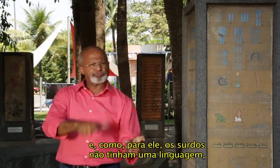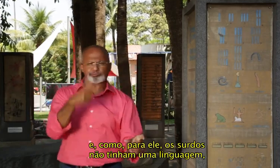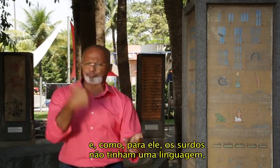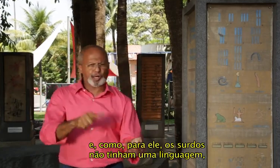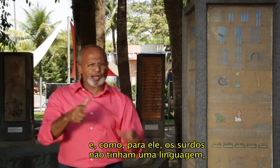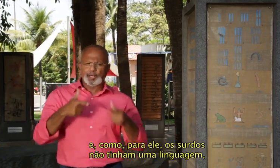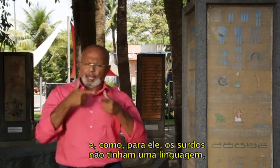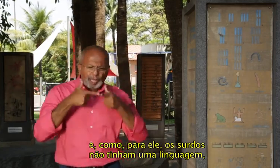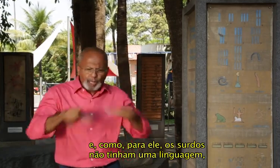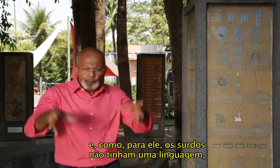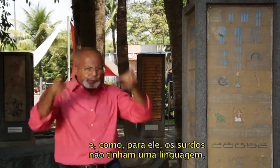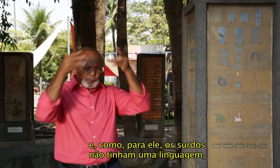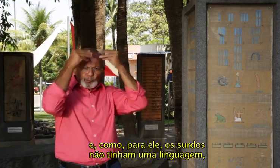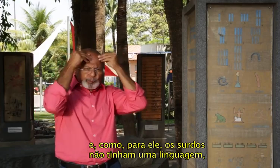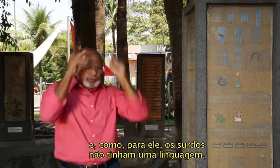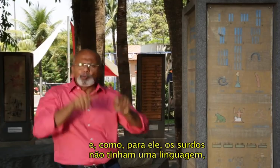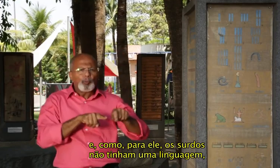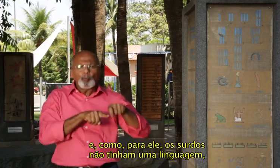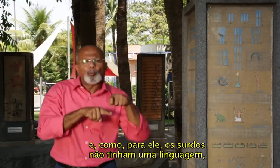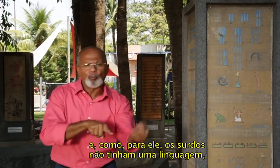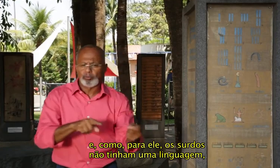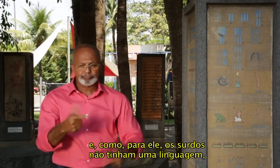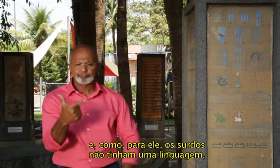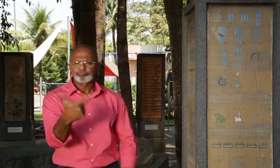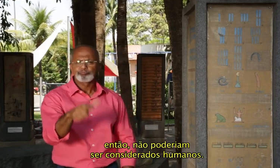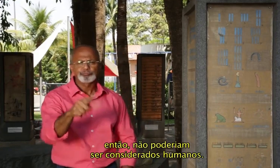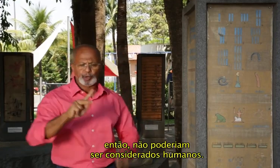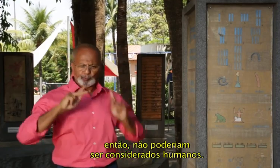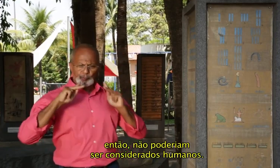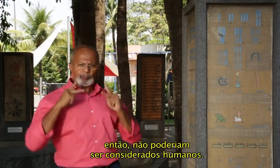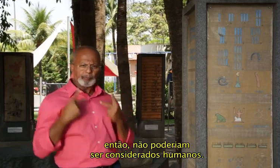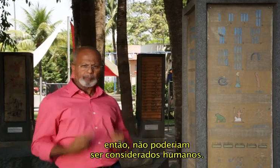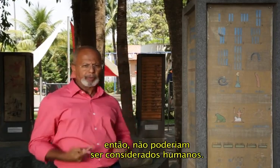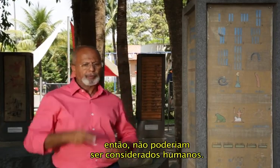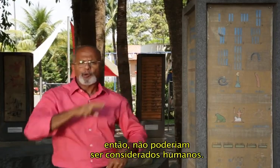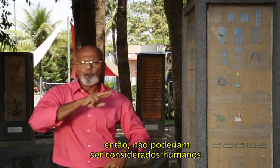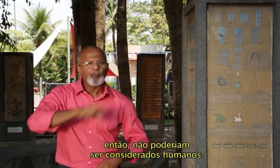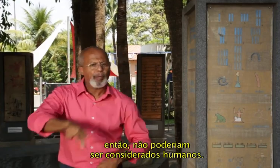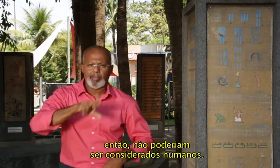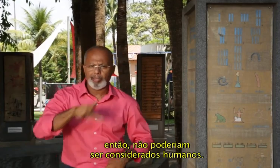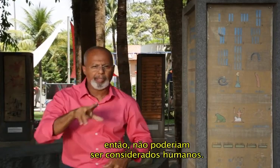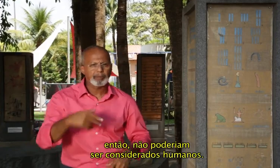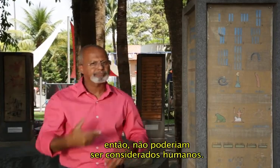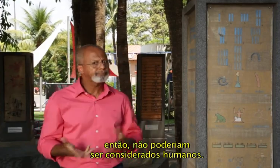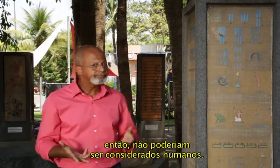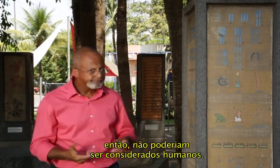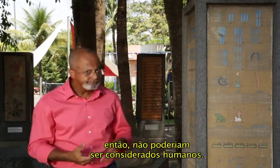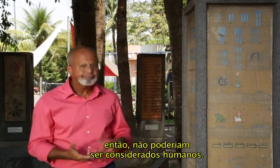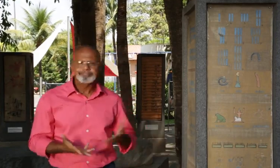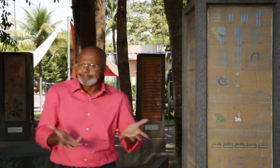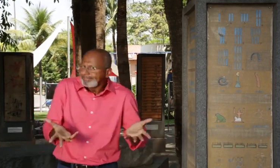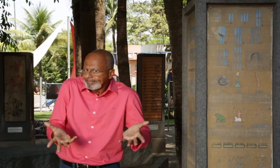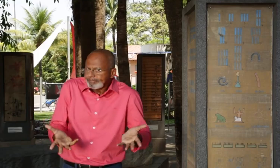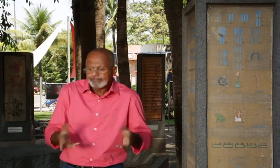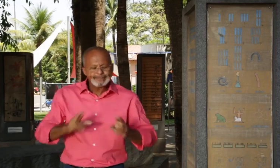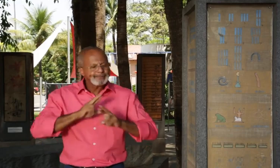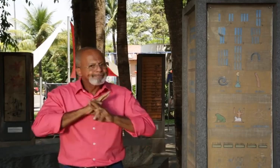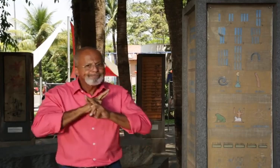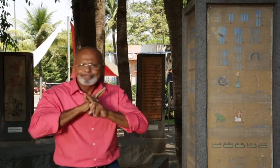os surdos não tinham uma linguagem, então não poderiam ser considerados humanos.